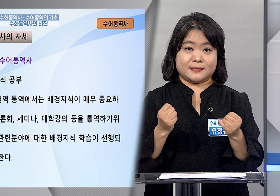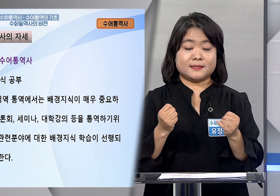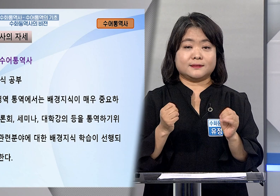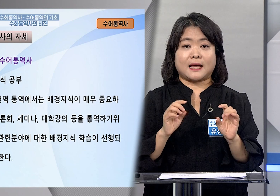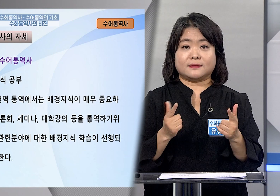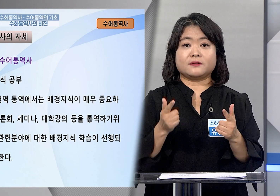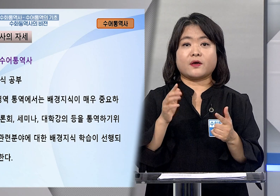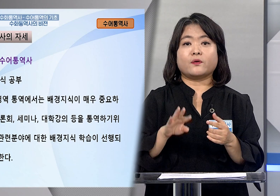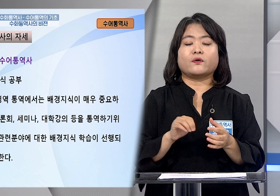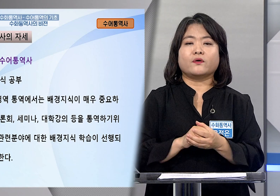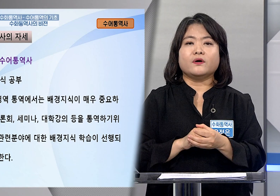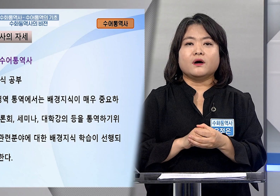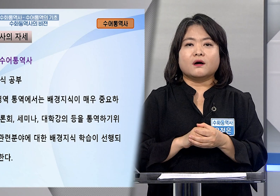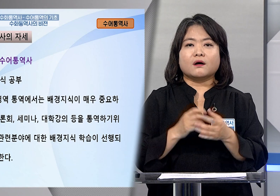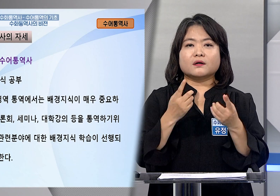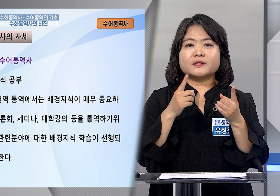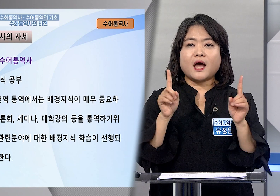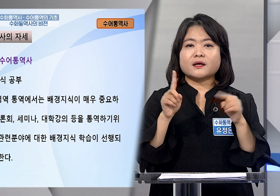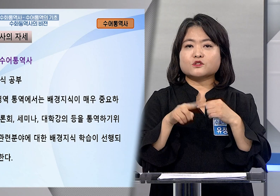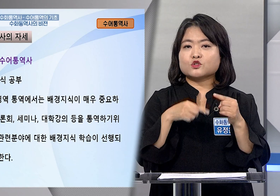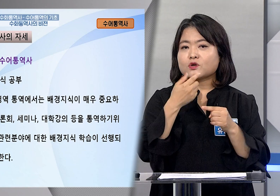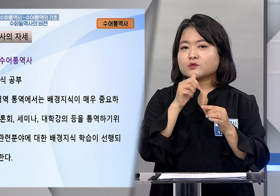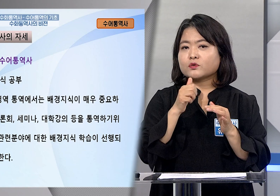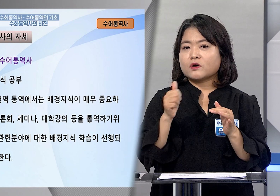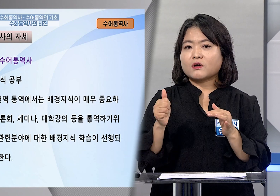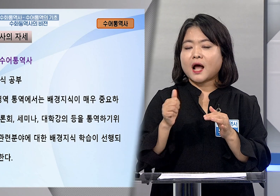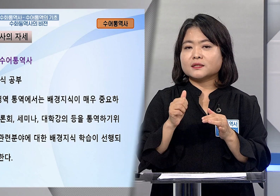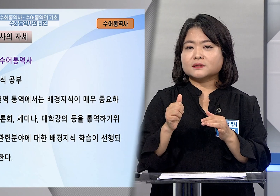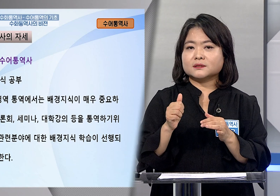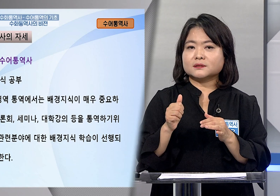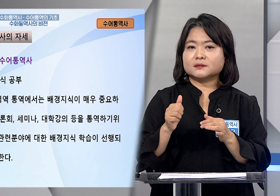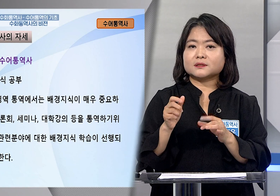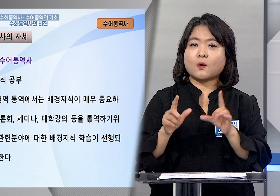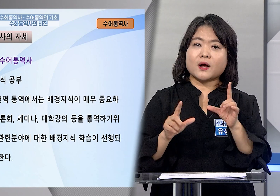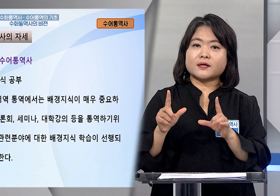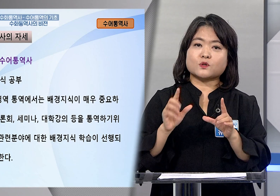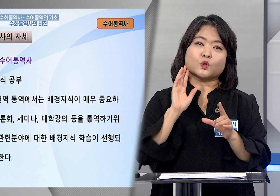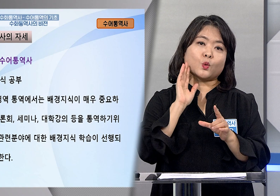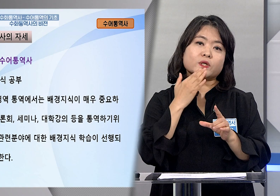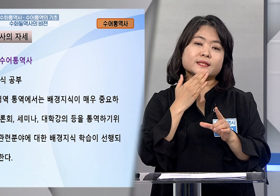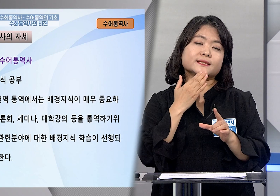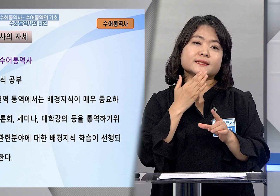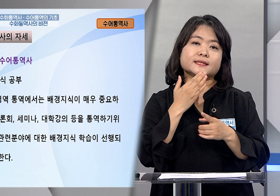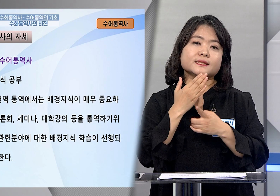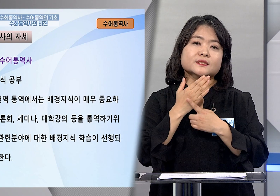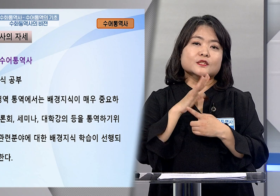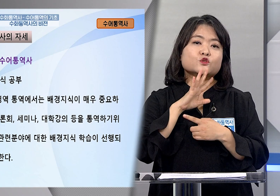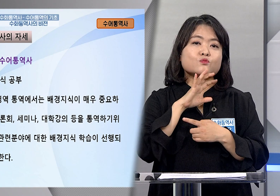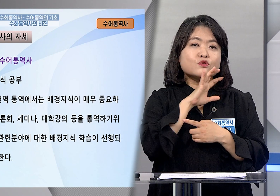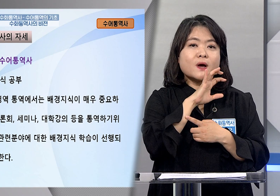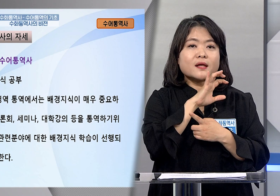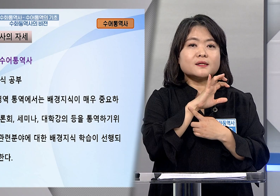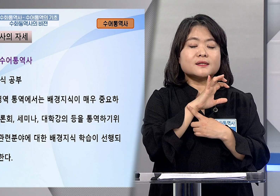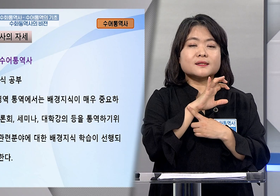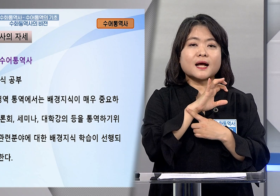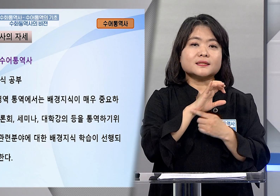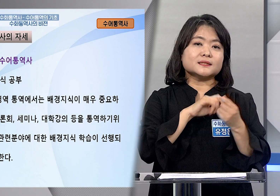많지는 않은데요. 대학에서 수화 통역하는 상황에서 농인들이 좀 불만을 가지는